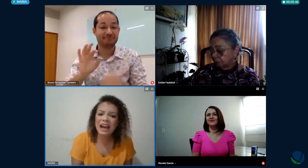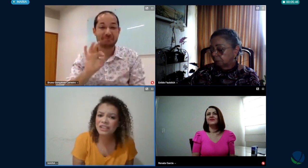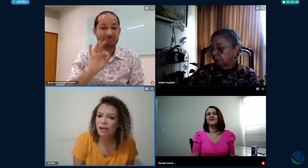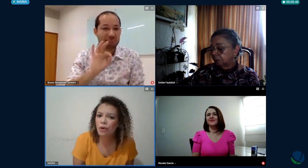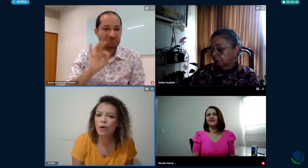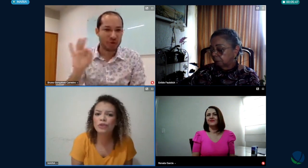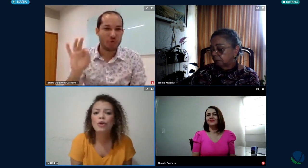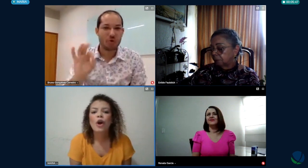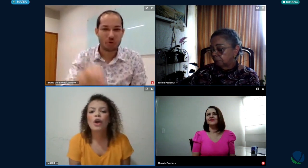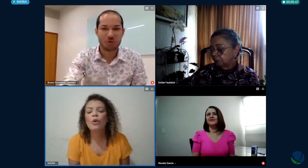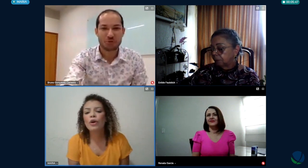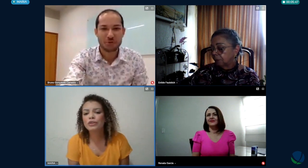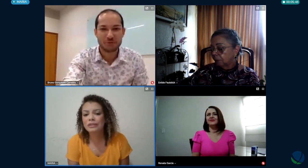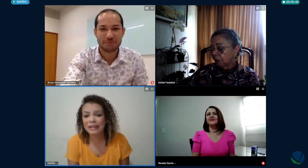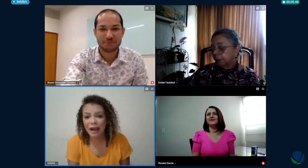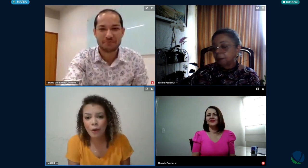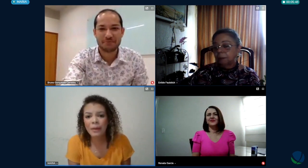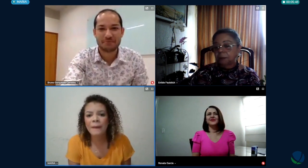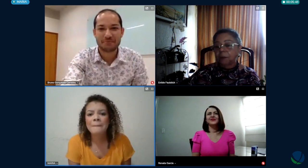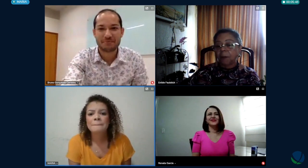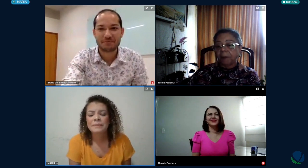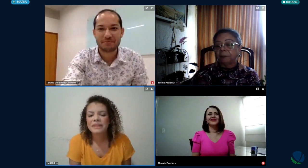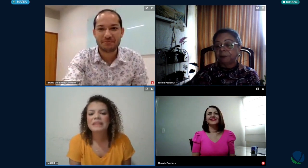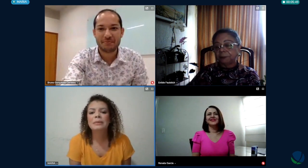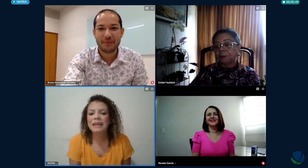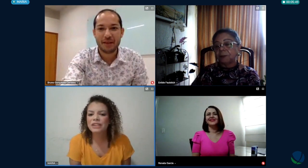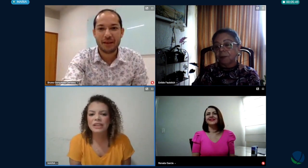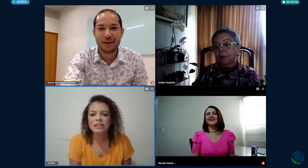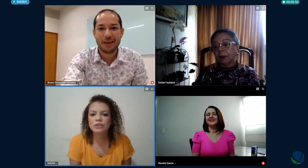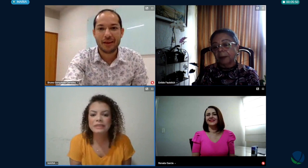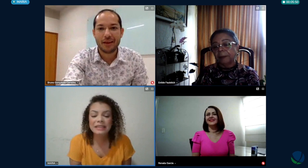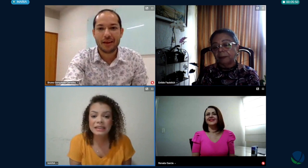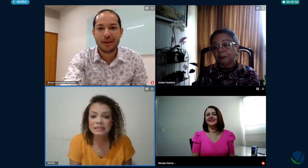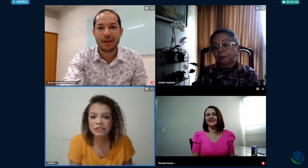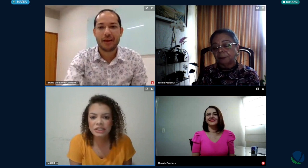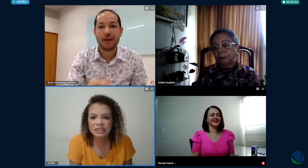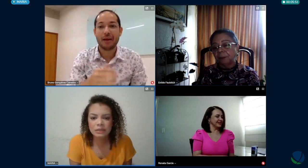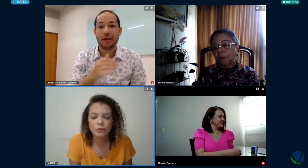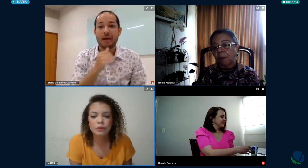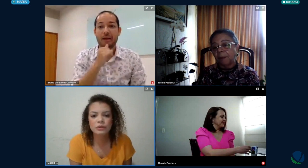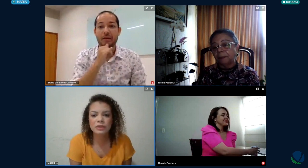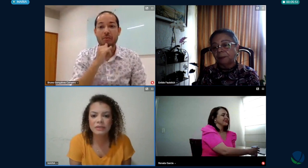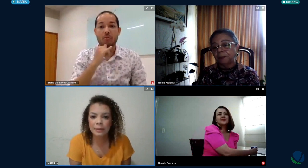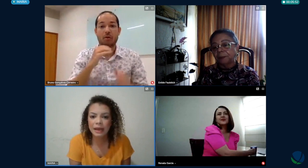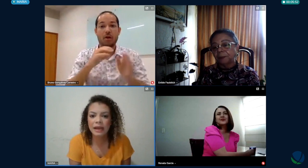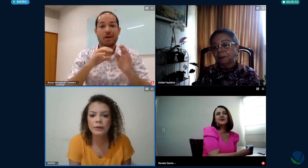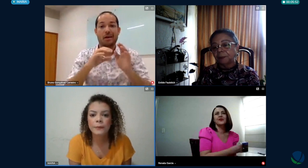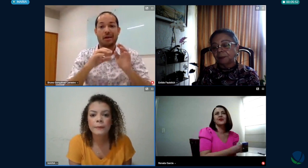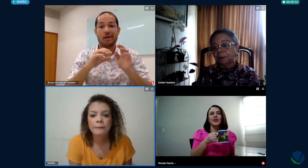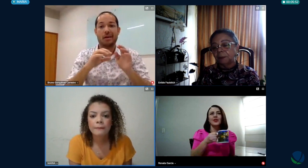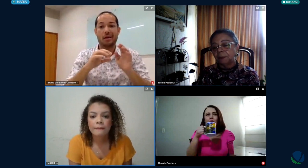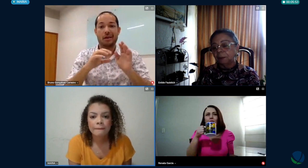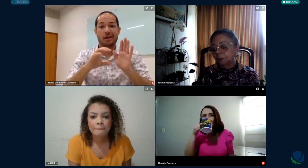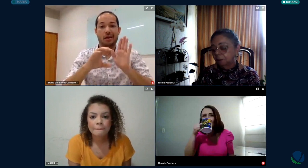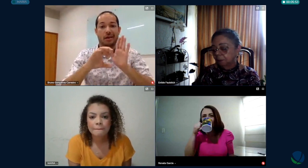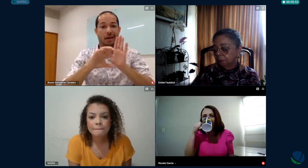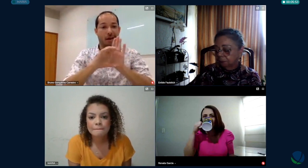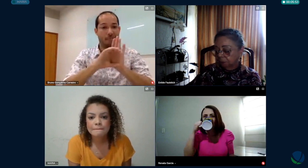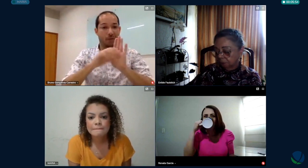não está de acordo com o ortotrauma. Eu também achei isso interessantíssimo no seu trabalho.